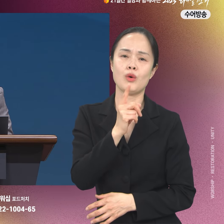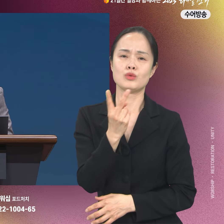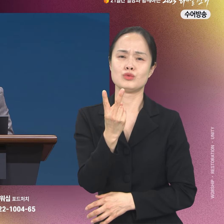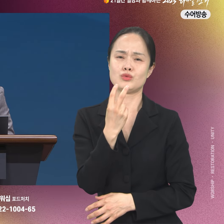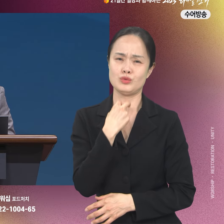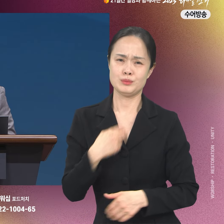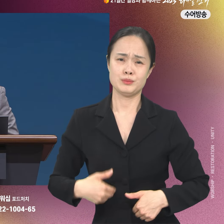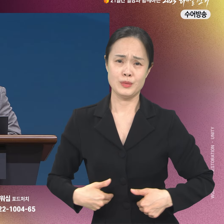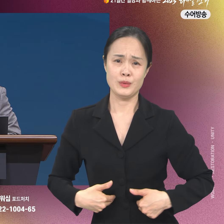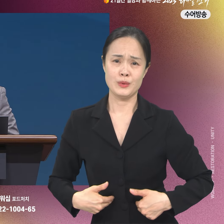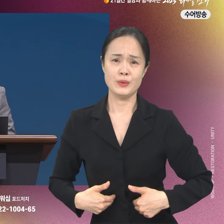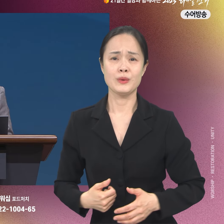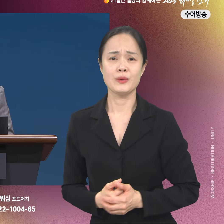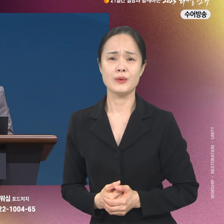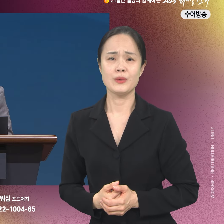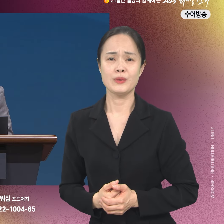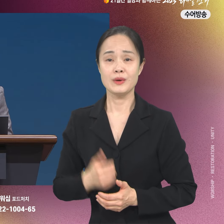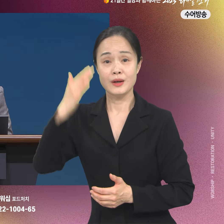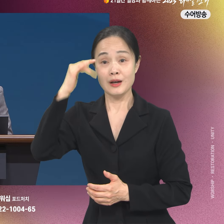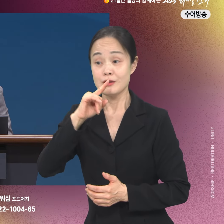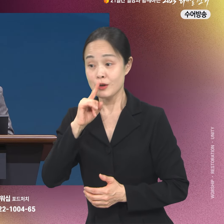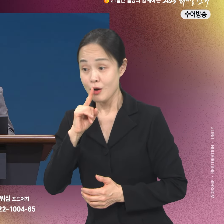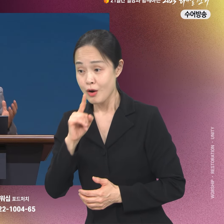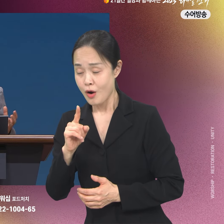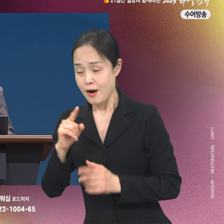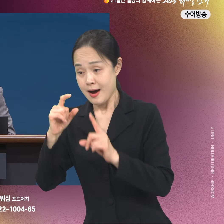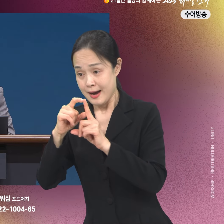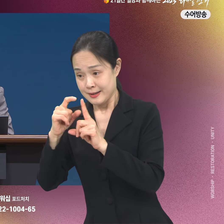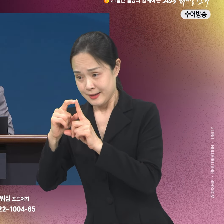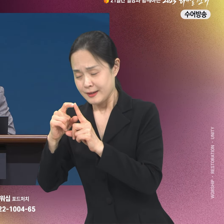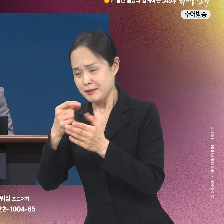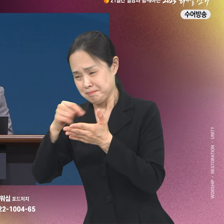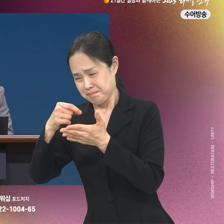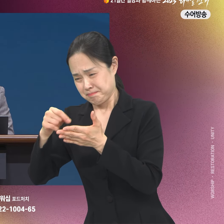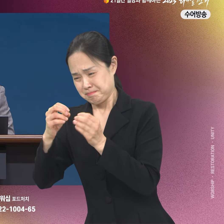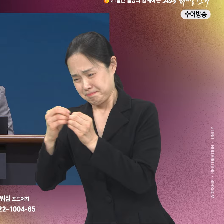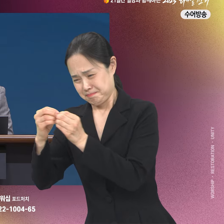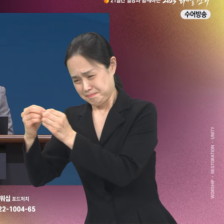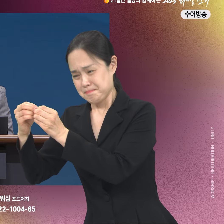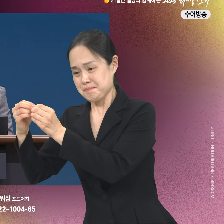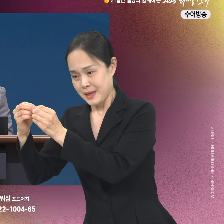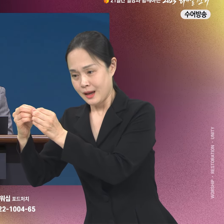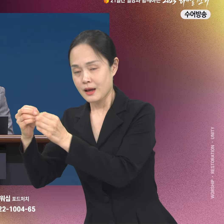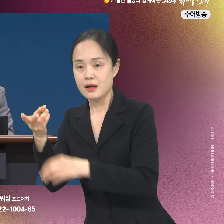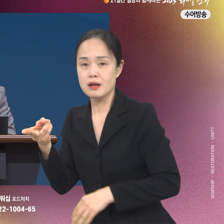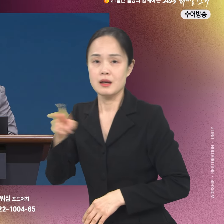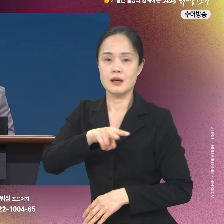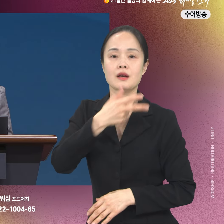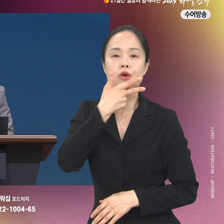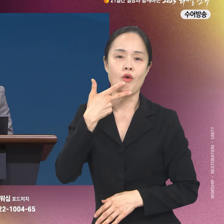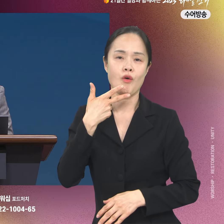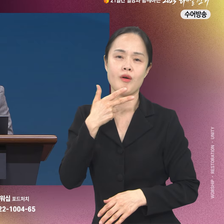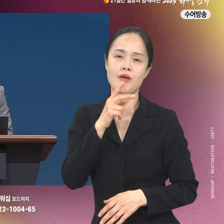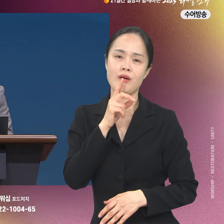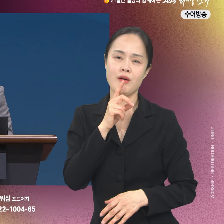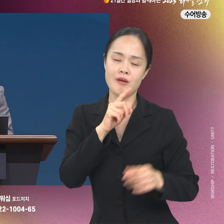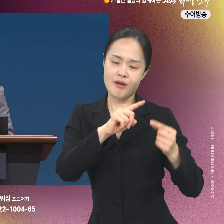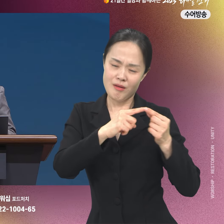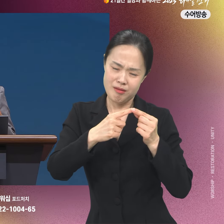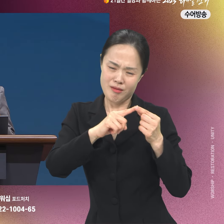되는 큰 산을 한 번 더 넘어야 됐습니다. 근데 이게 하나님께서 일하시는 방식이 되게 재밌으세요.